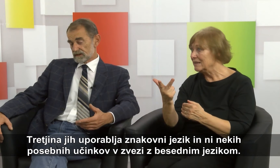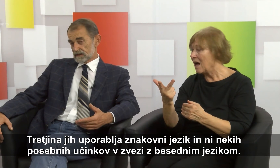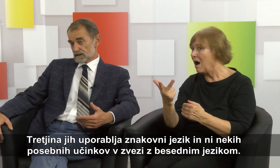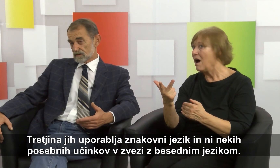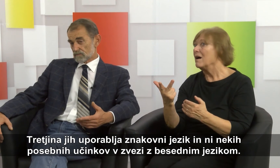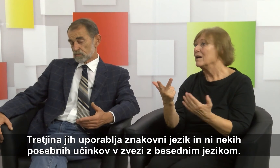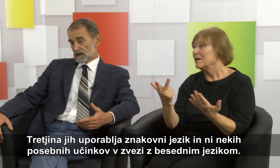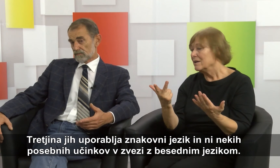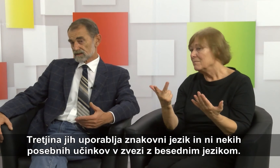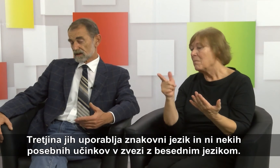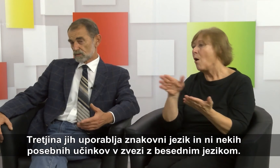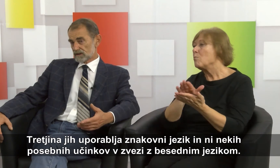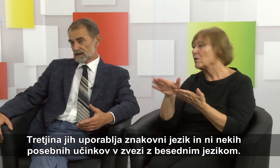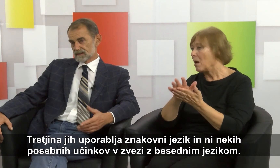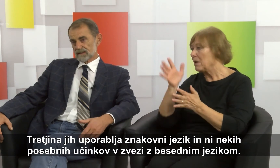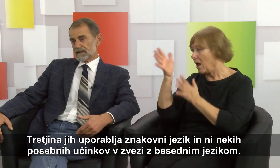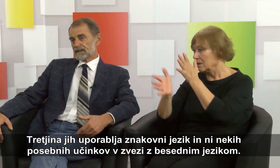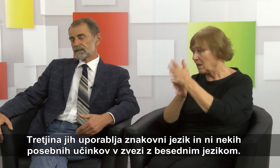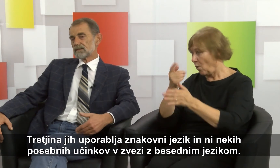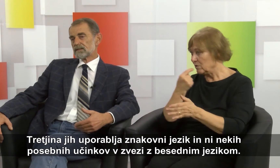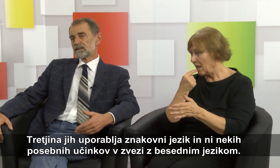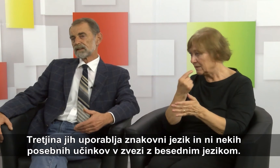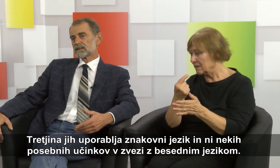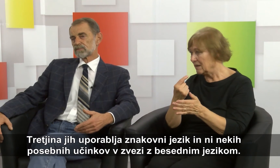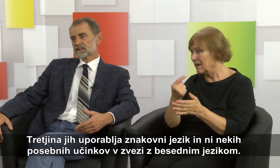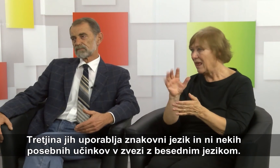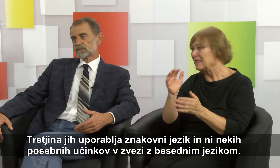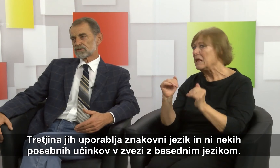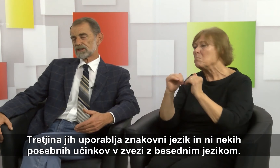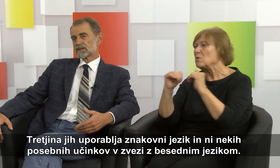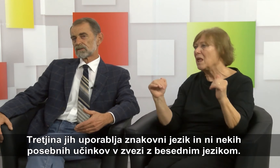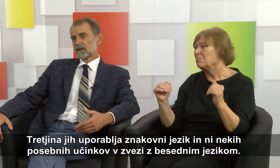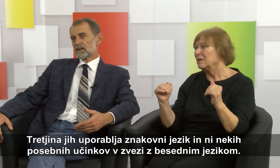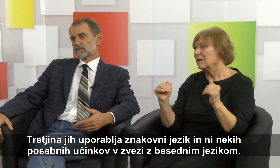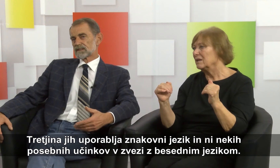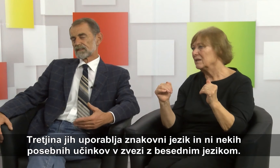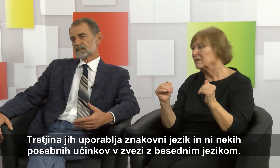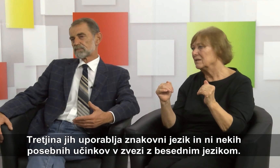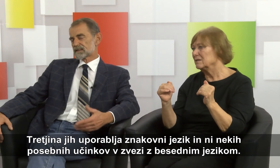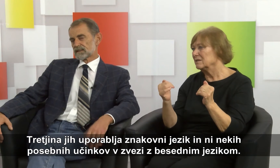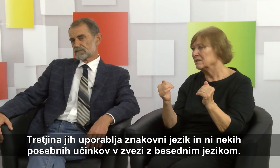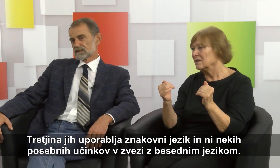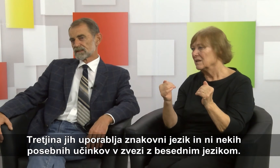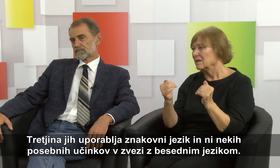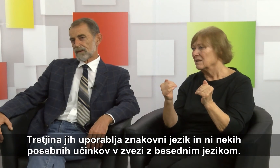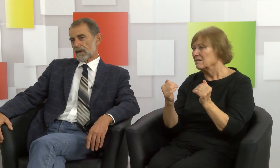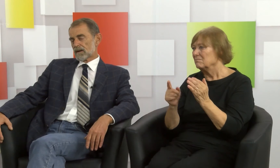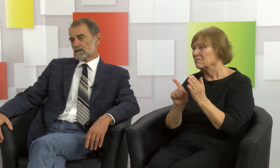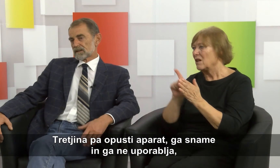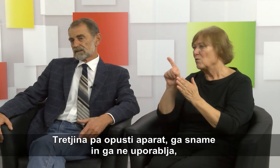jih uporablja znakovni jezik in ni nekih posebnih učinkov v zvezi z besednim jezikom. Tretjina